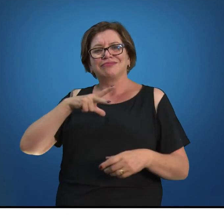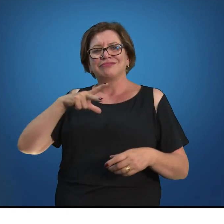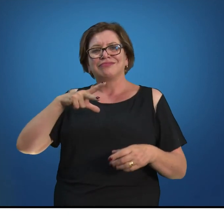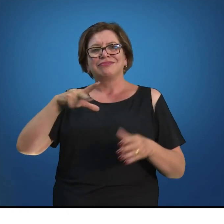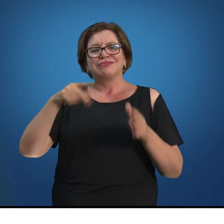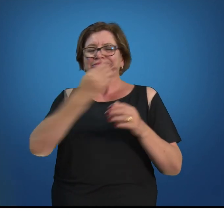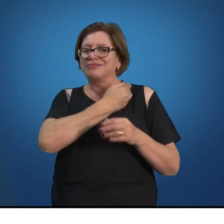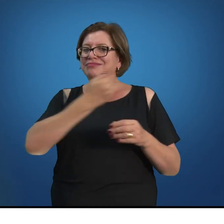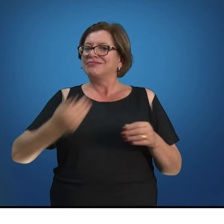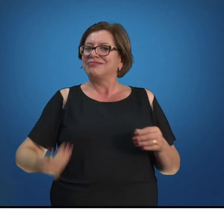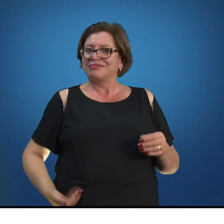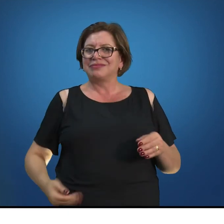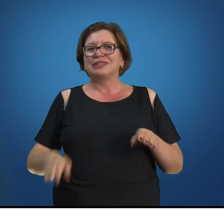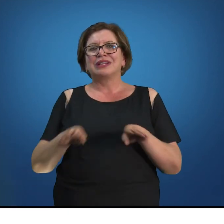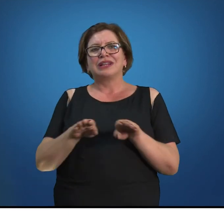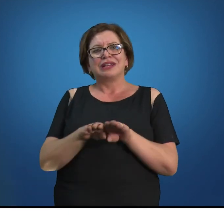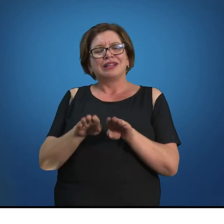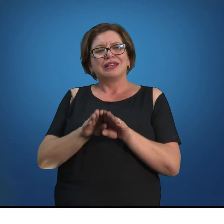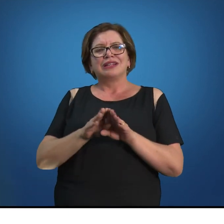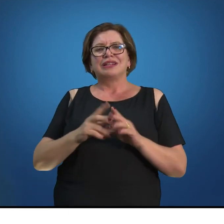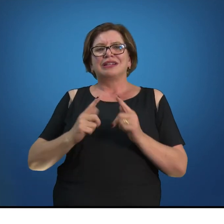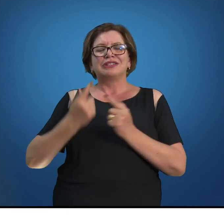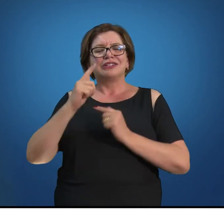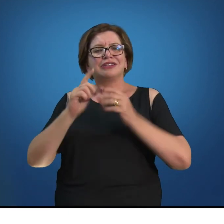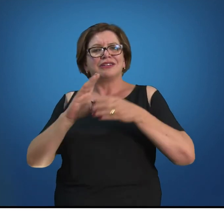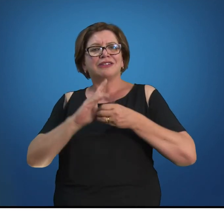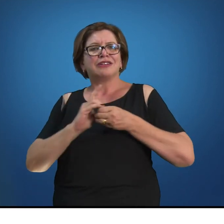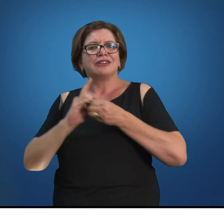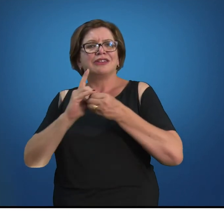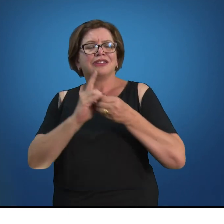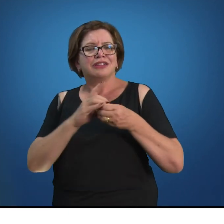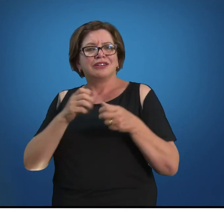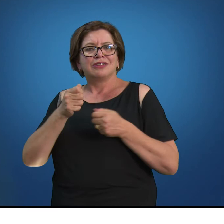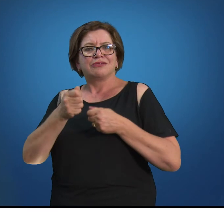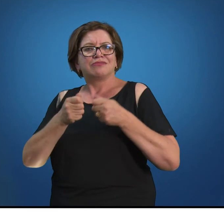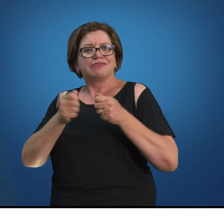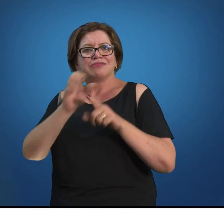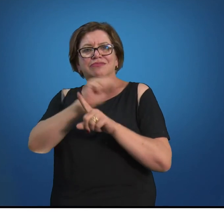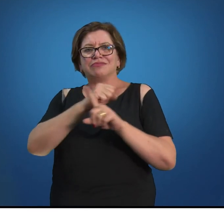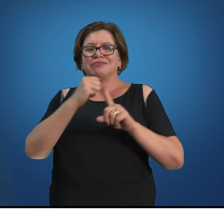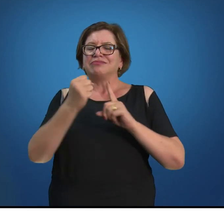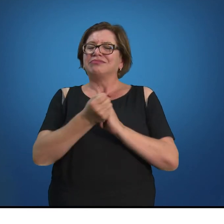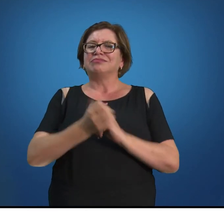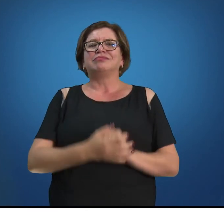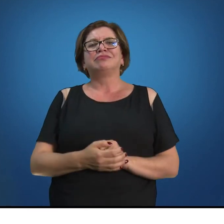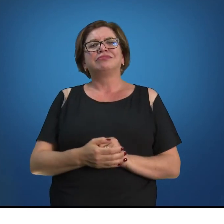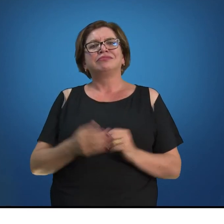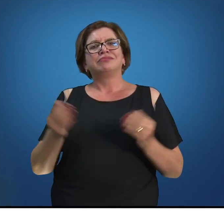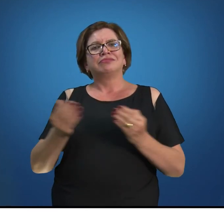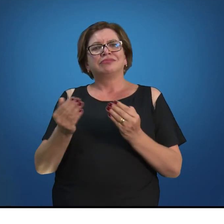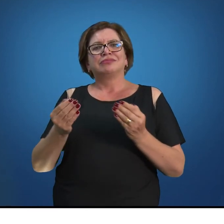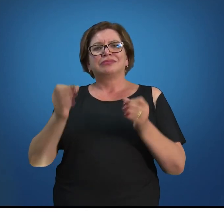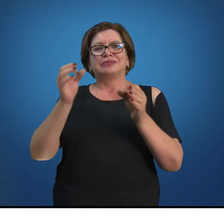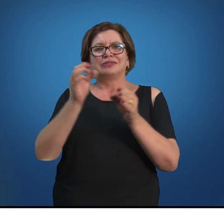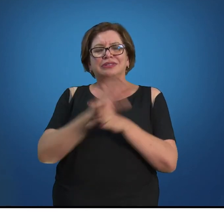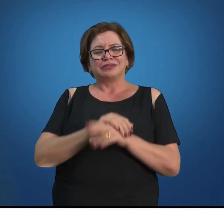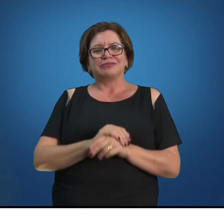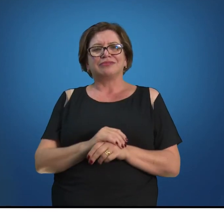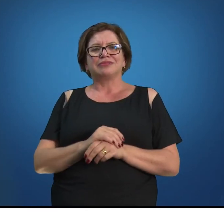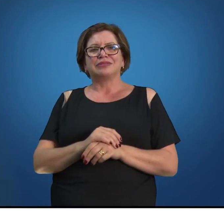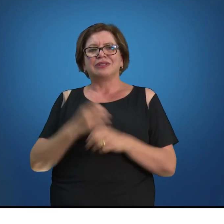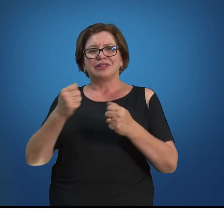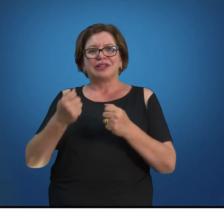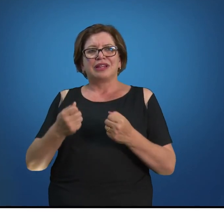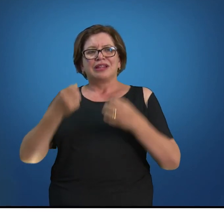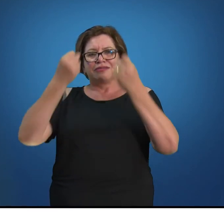gestão democrática e o controle social. E para finalizar, dizer